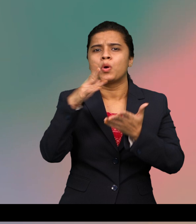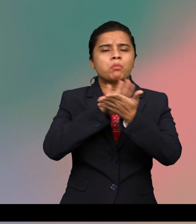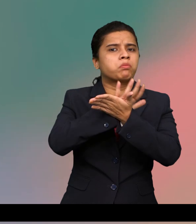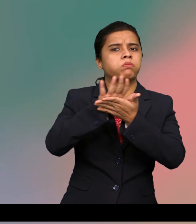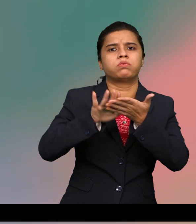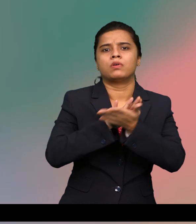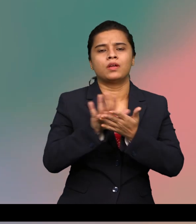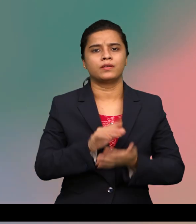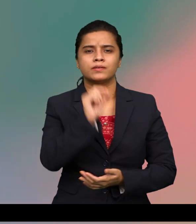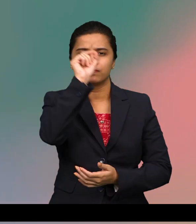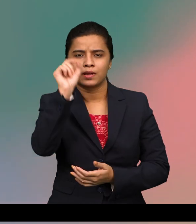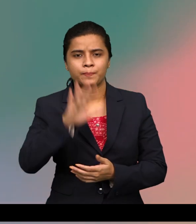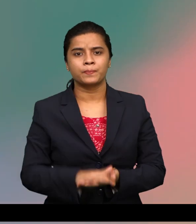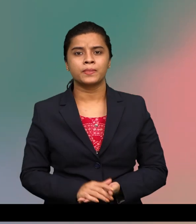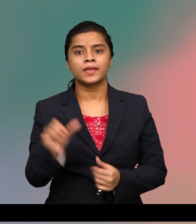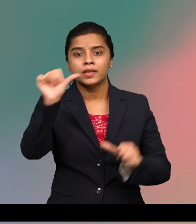రసాయన లక్షణాలు,